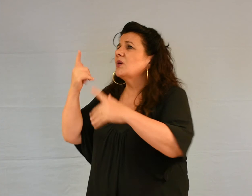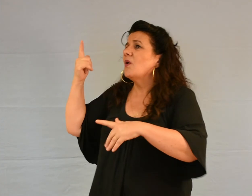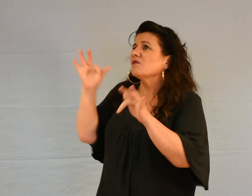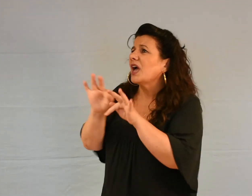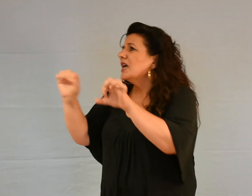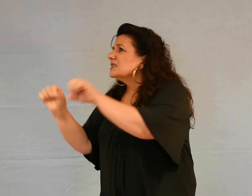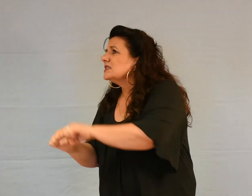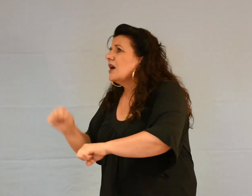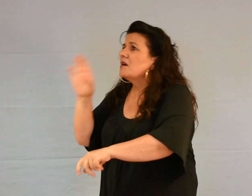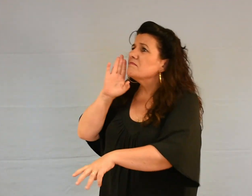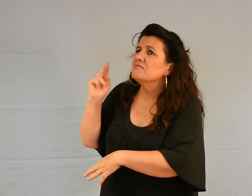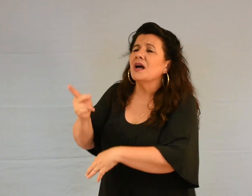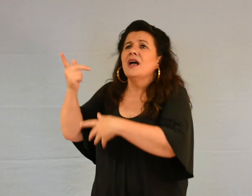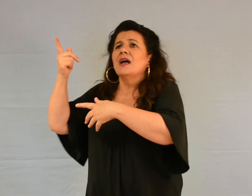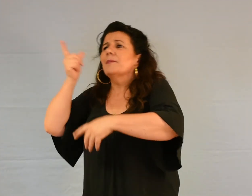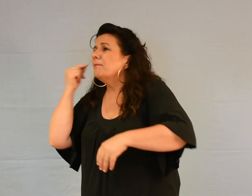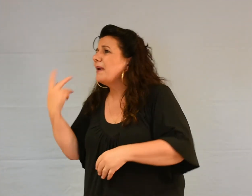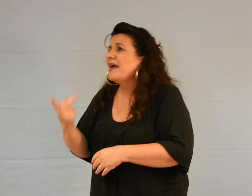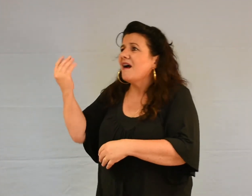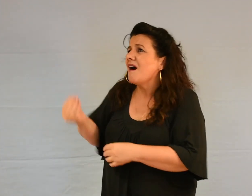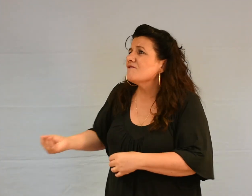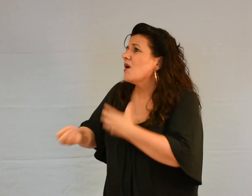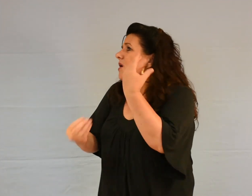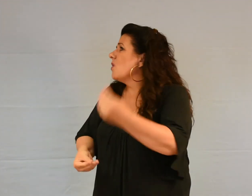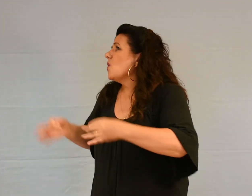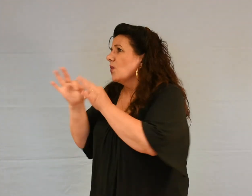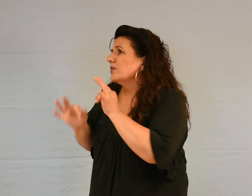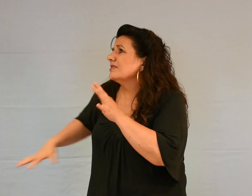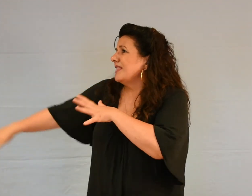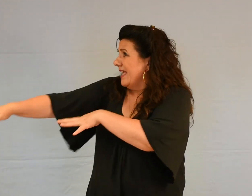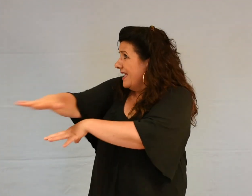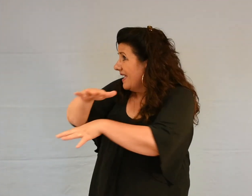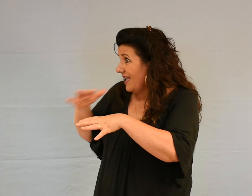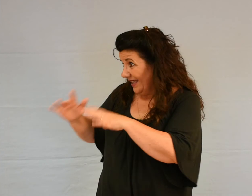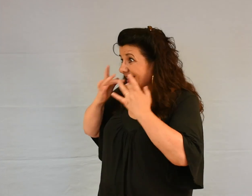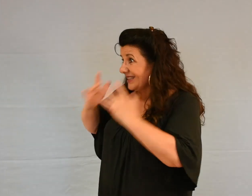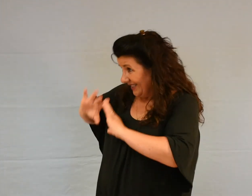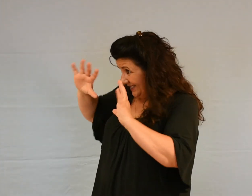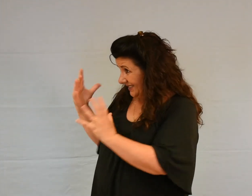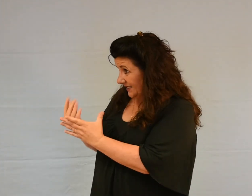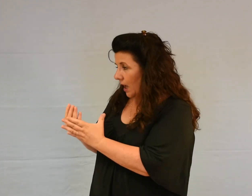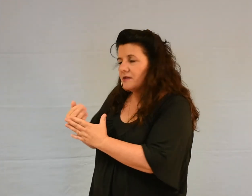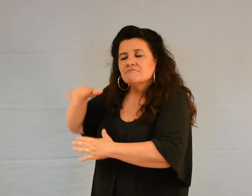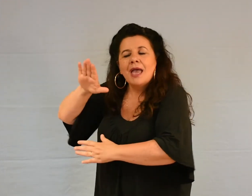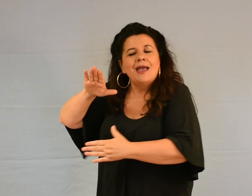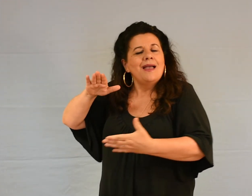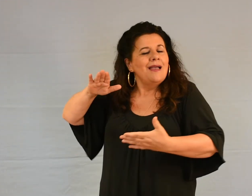père, des enfants ou une terre sans qu'il reçoive en ce temps déjà le